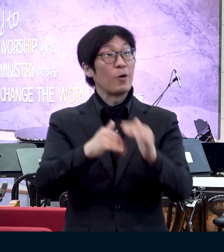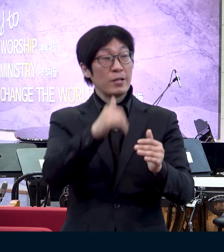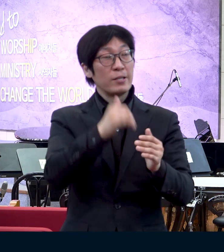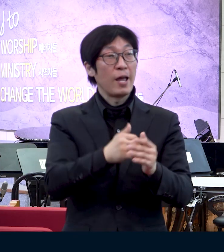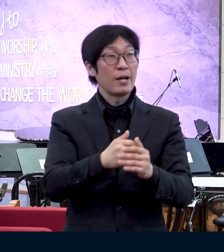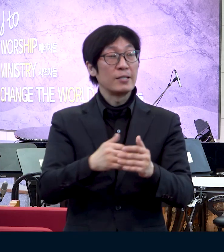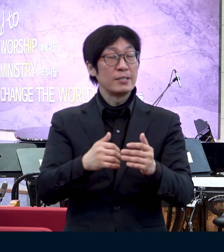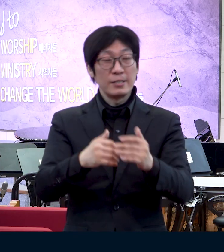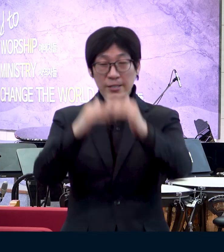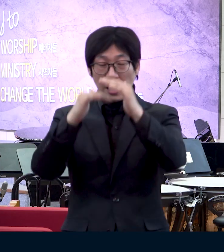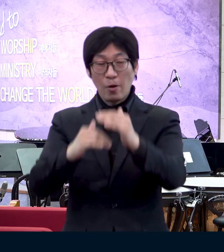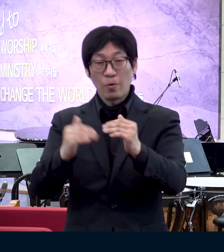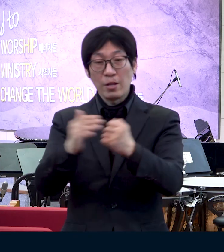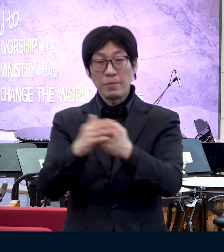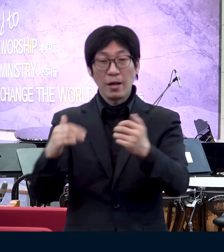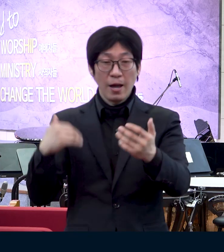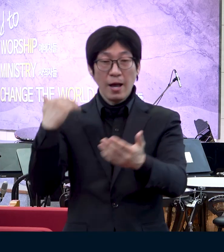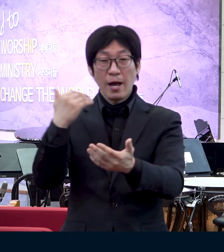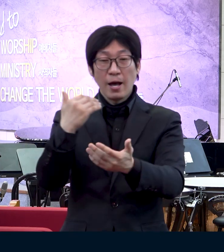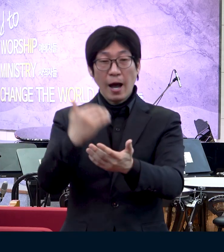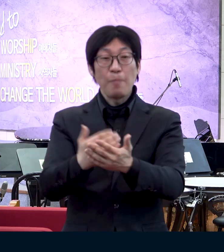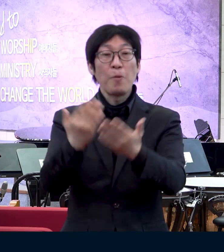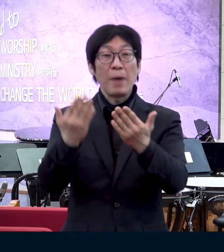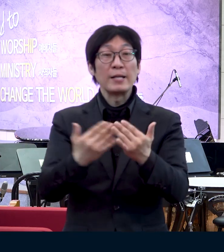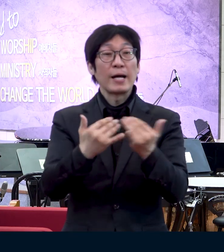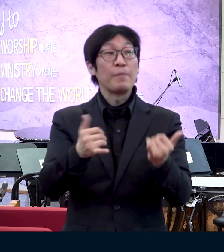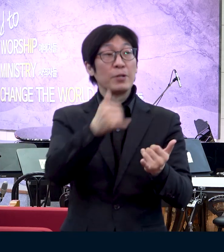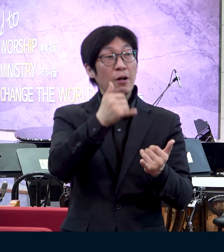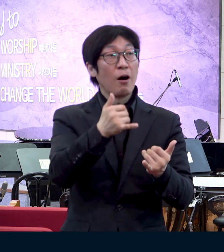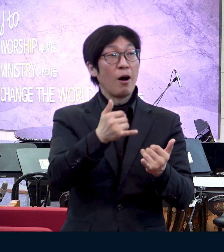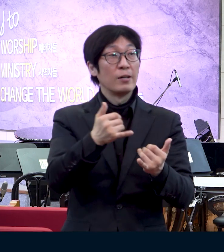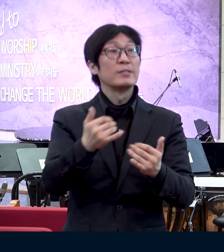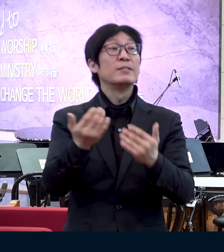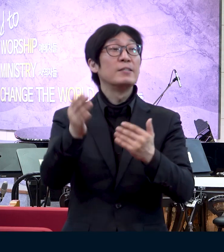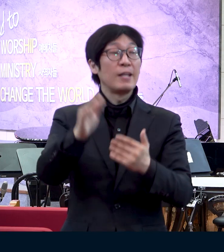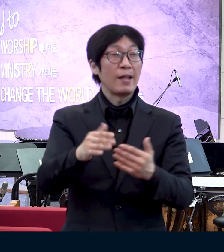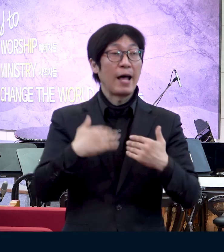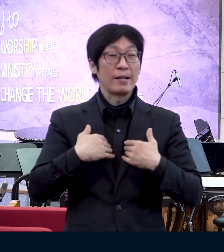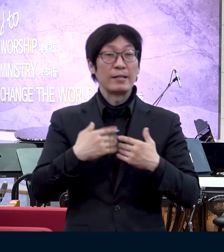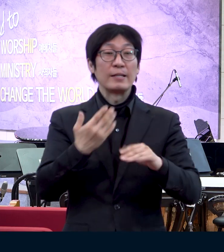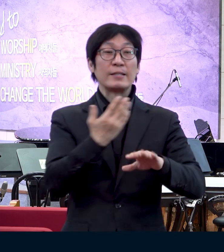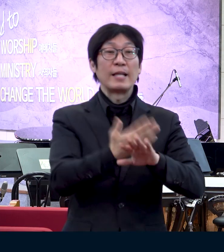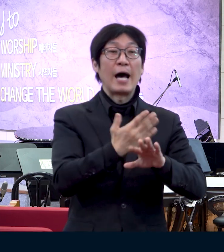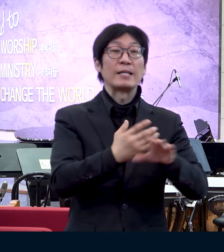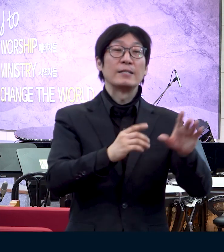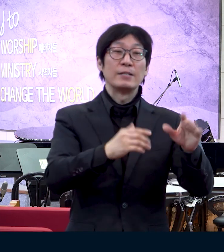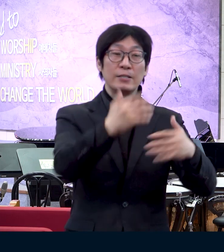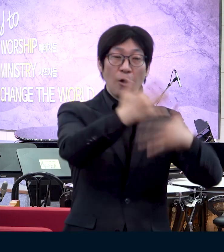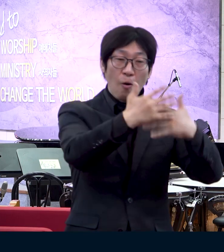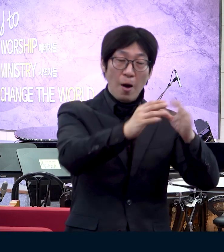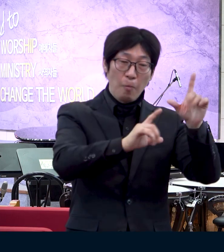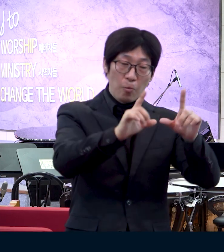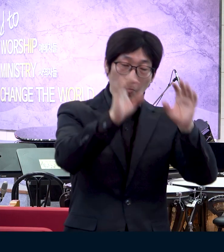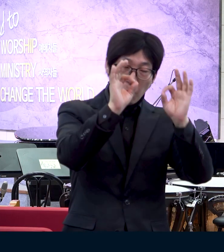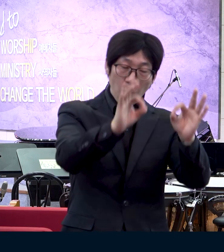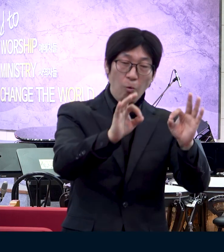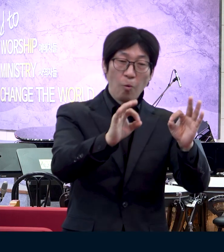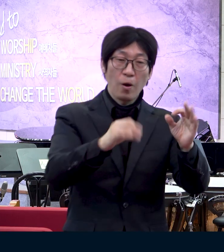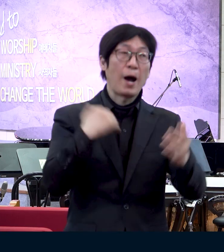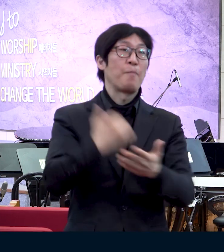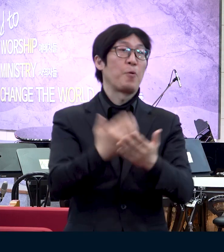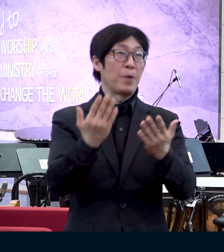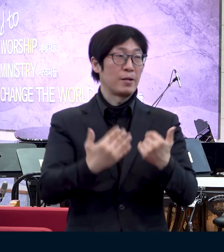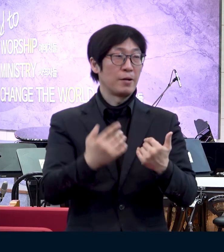있는데, 실제 영화는 그 장면이 제일 클라이막스죠. 하지만 저는요, 그것보다는 다른 데서 은혜를 받았어요.